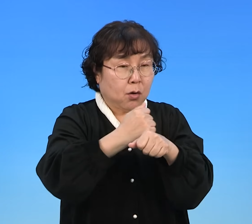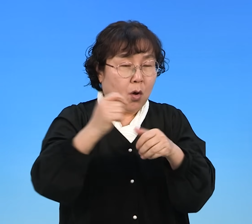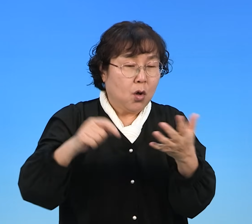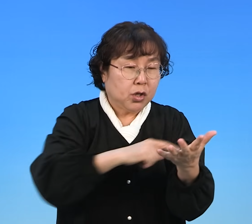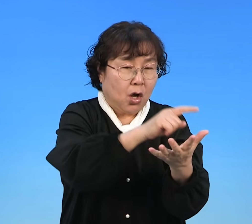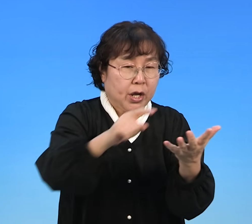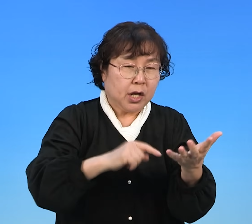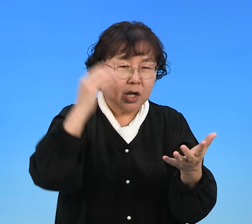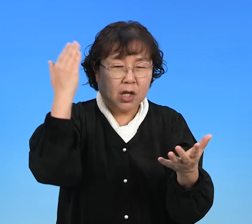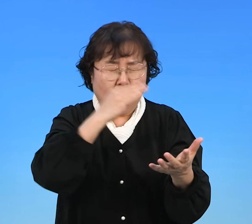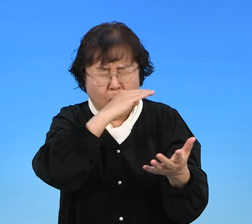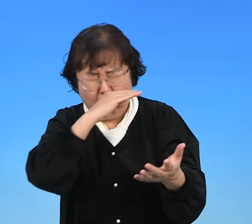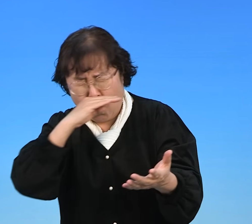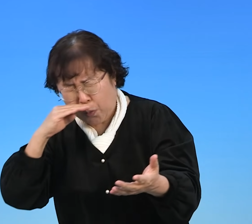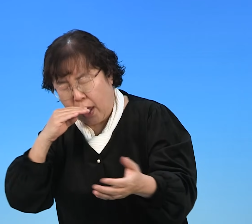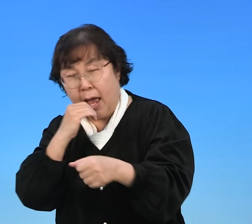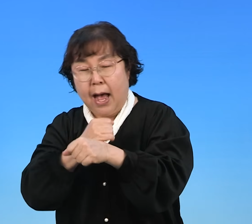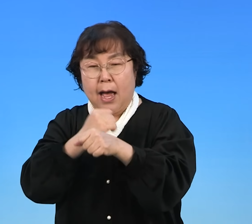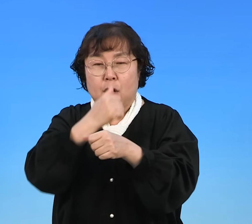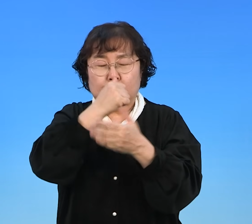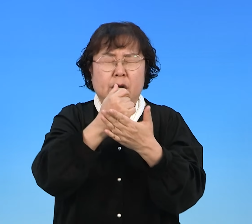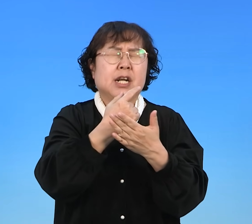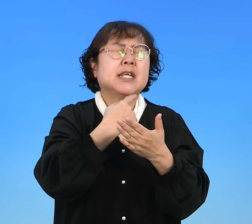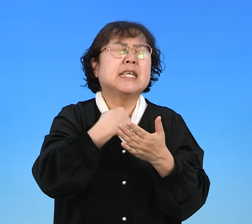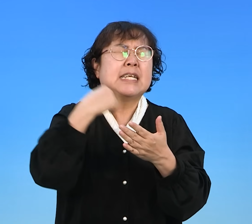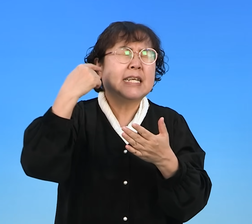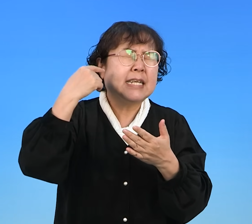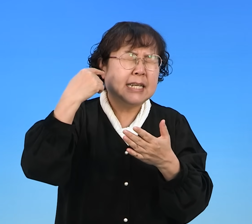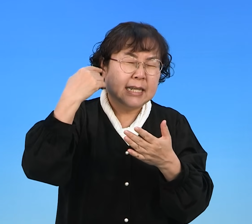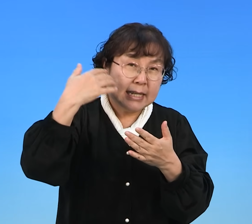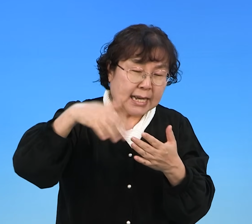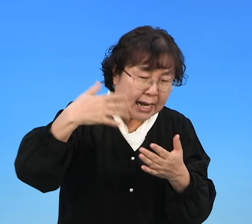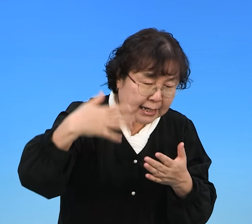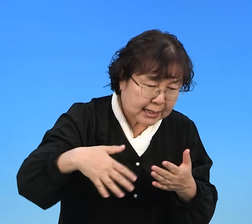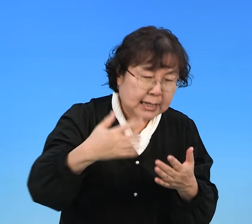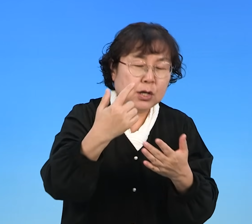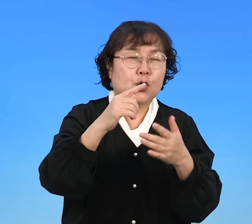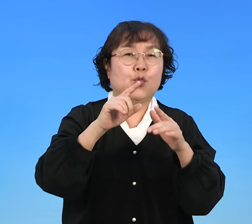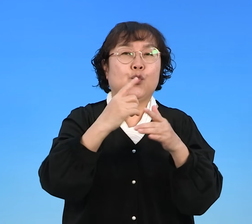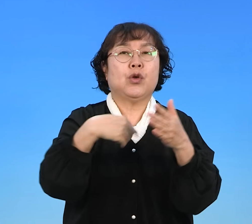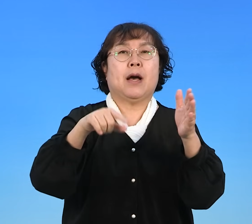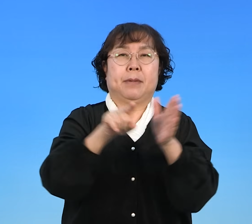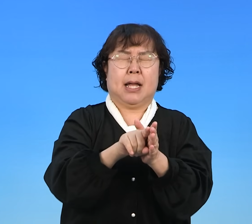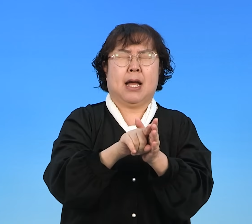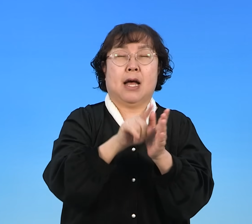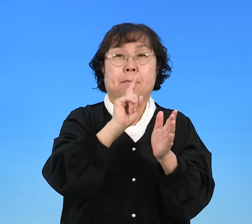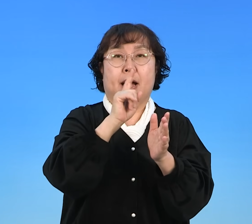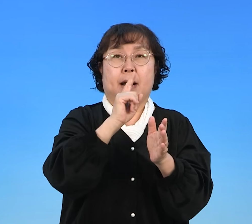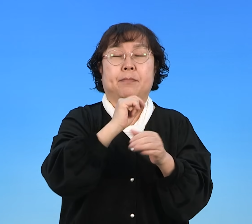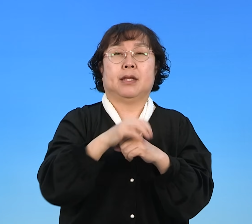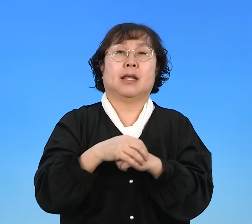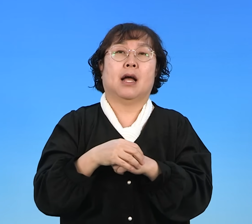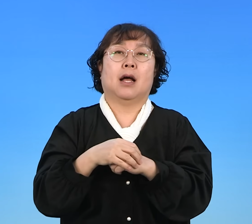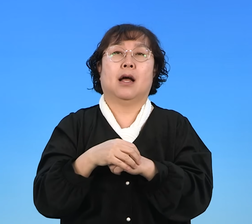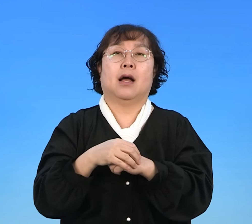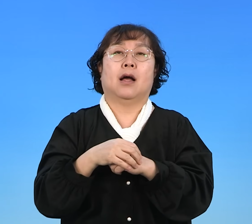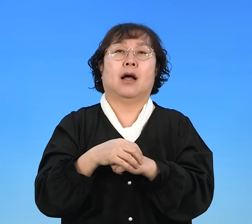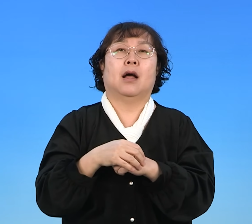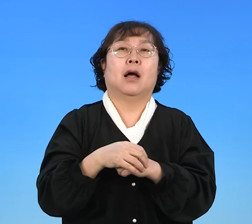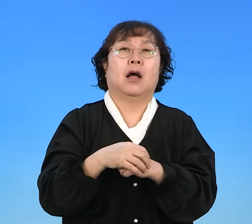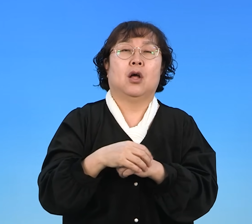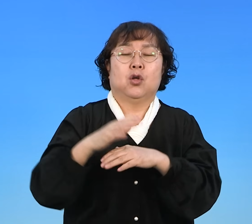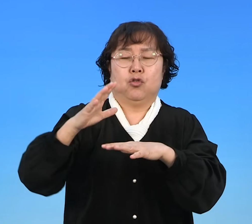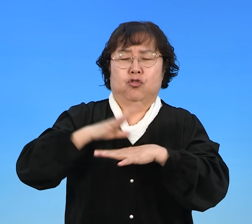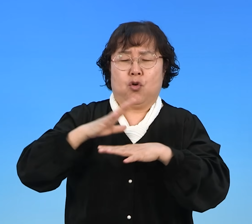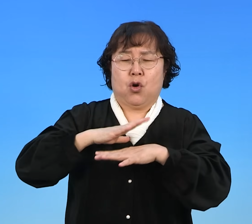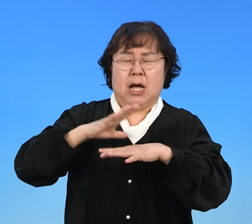너희로 경외하여 범죄하지 않게 하려 하심이라. 앞에 나오는 두려워하지 마라, 이것도 영어로 말하면